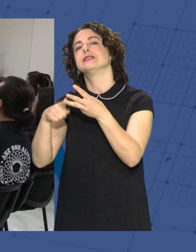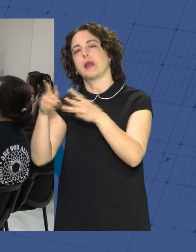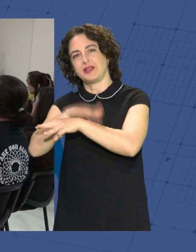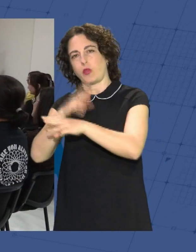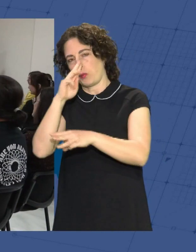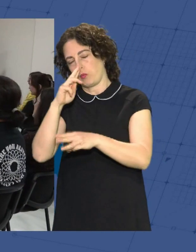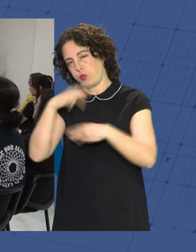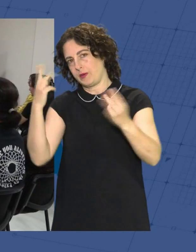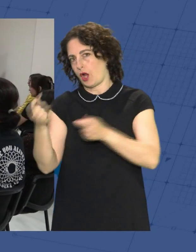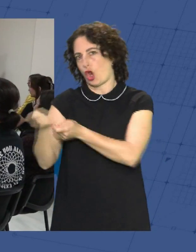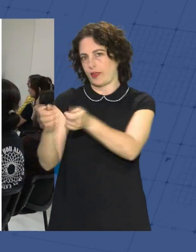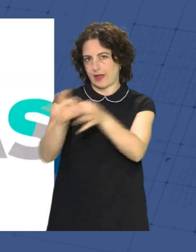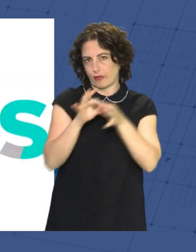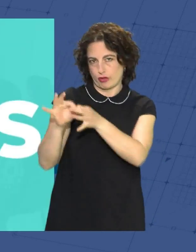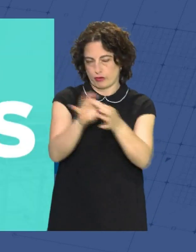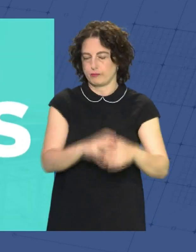públicas.